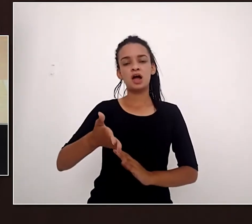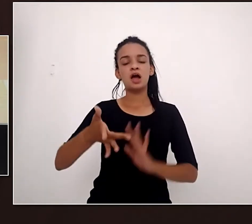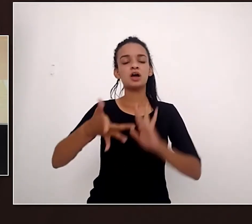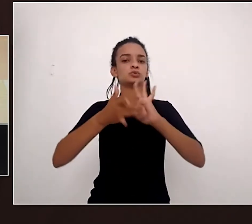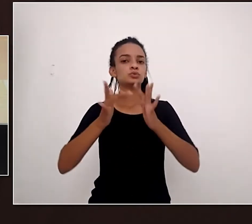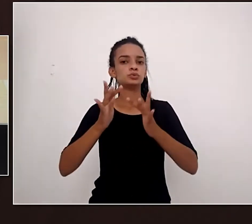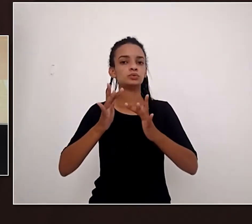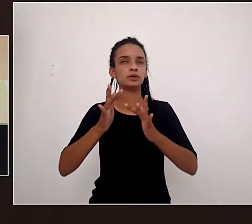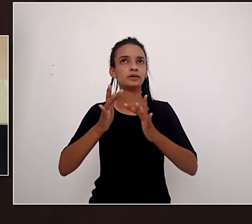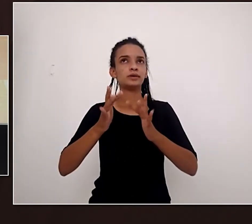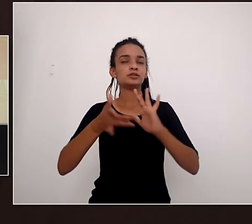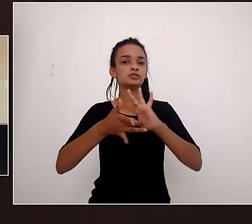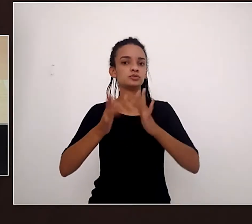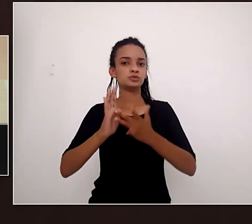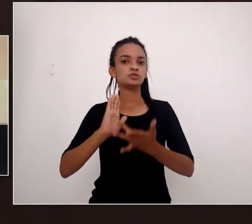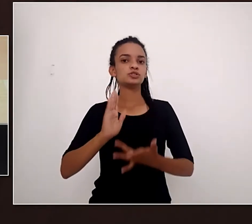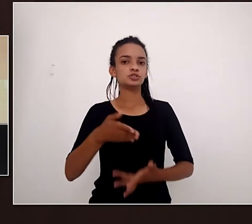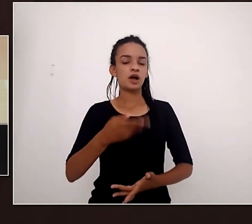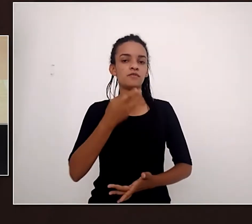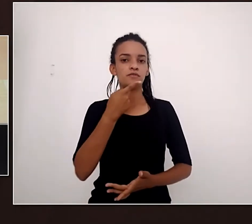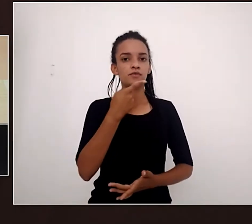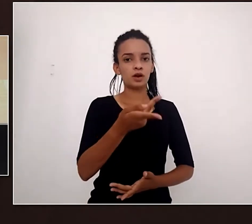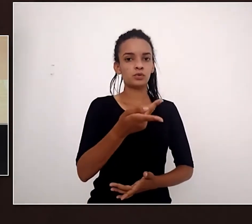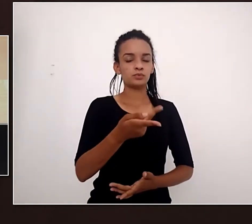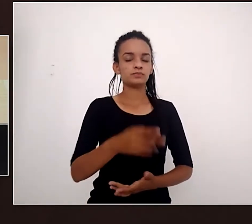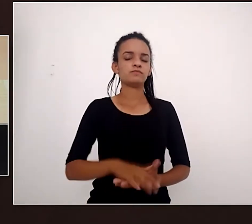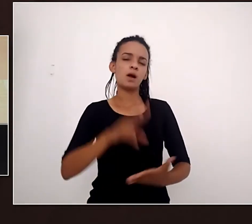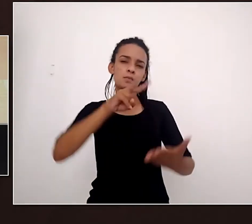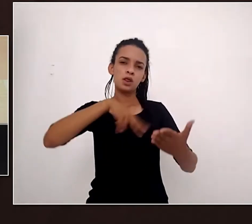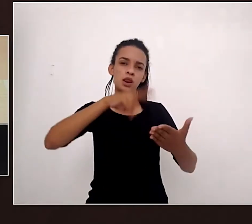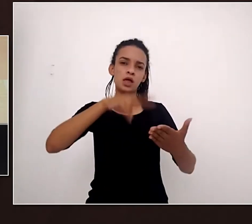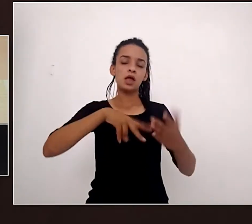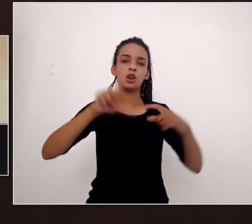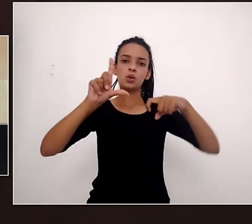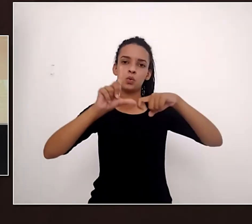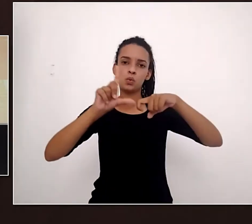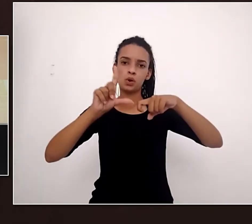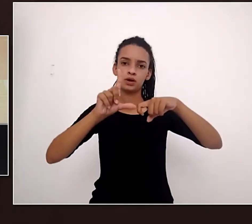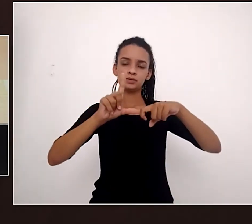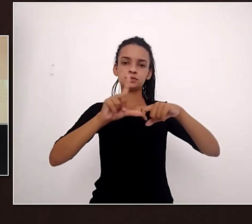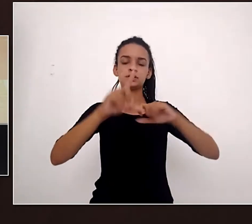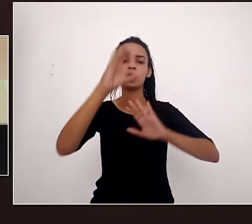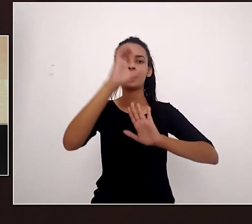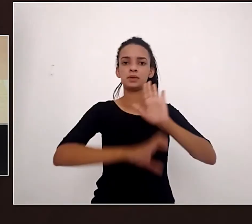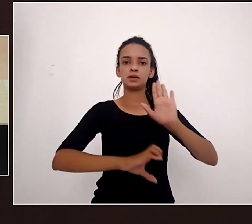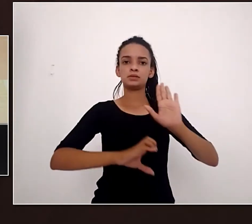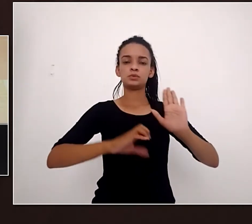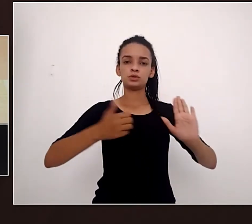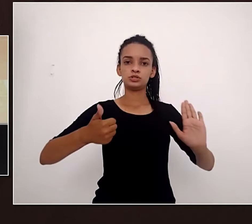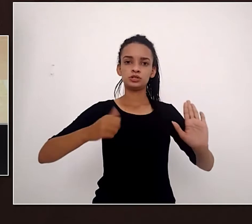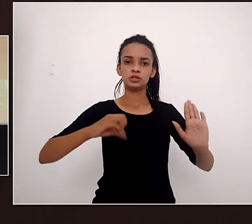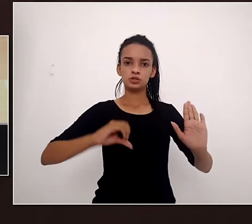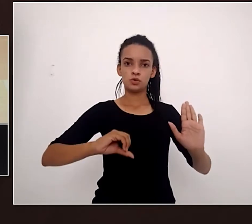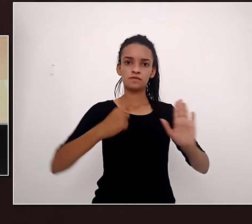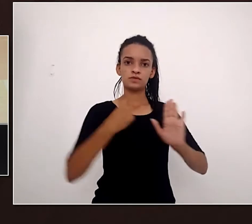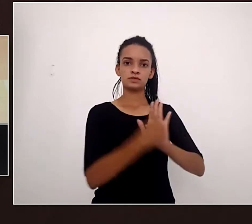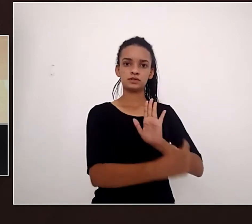lida rápida em Lucas 19, vamos? Lucas 19, 41.